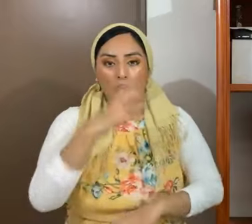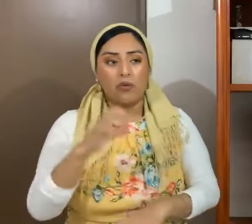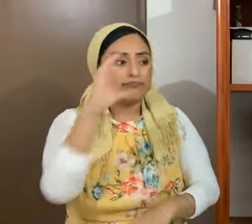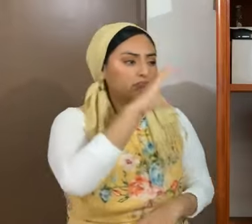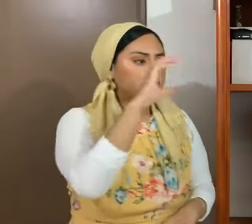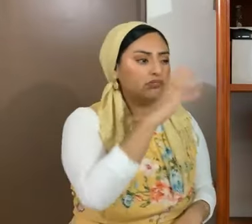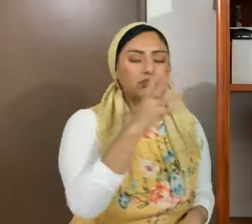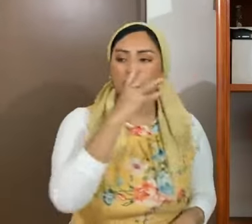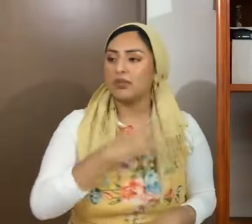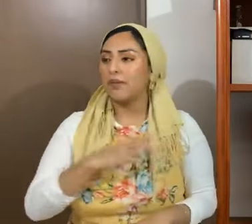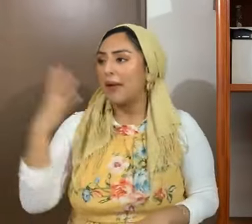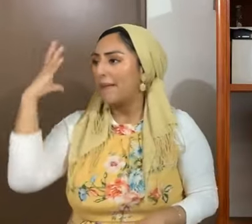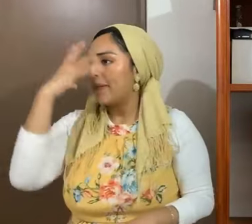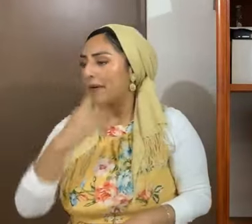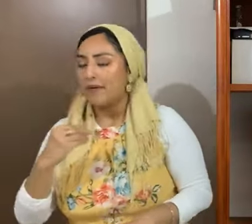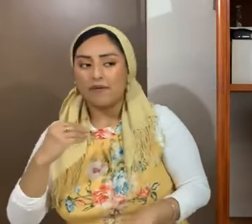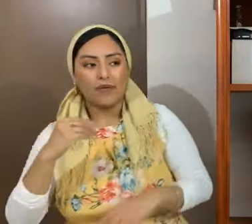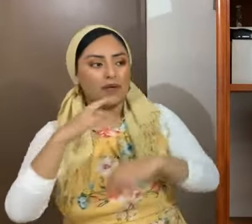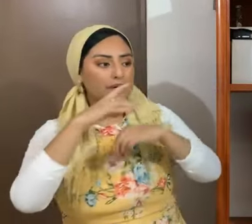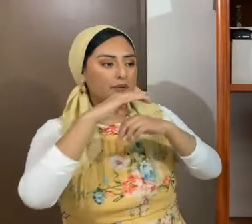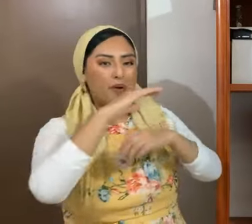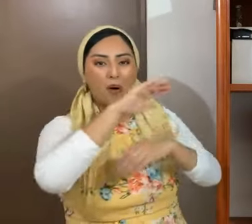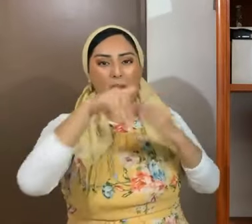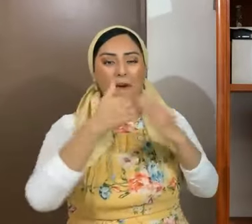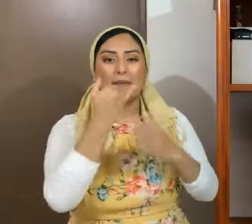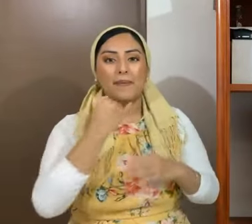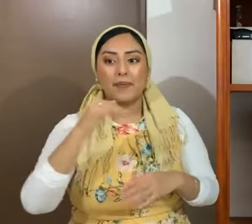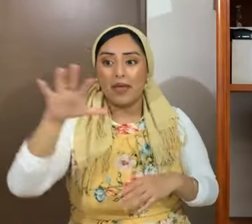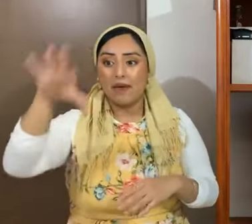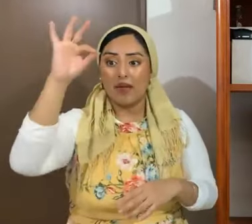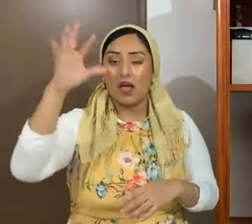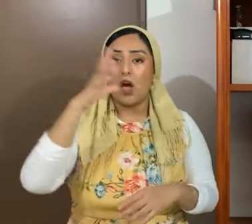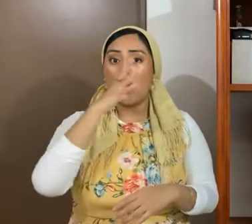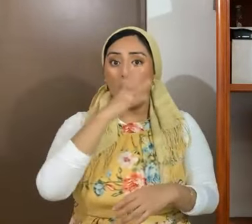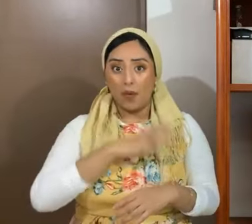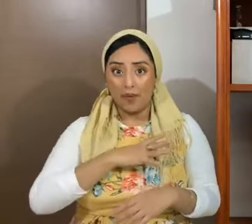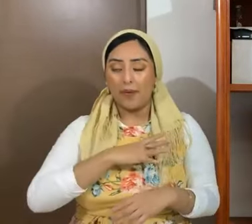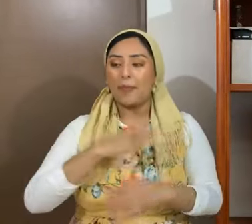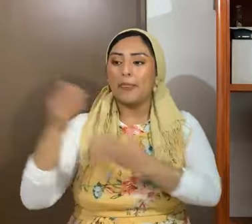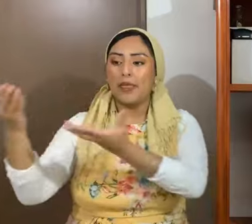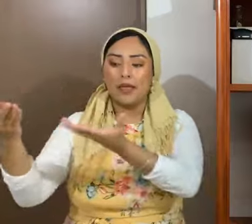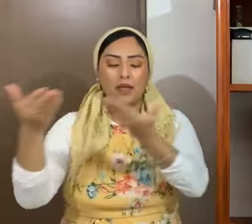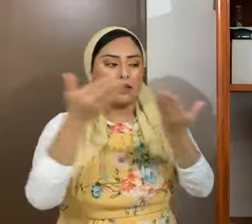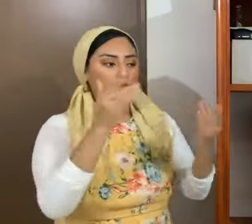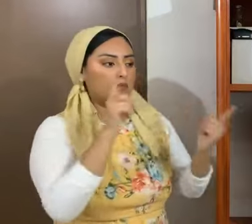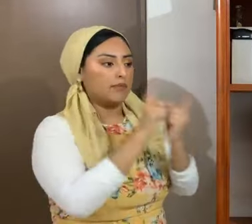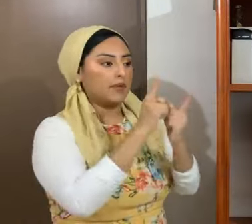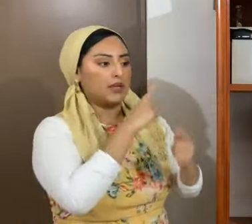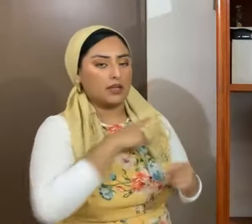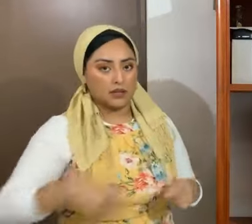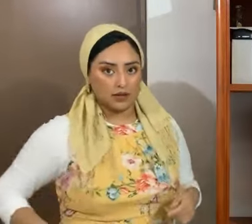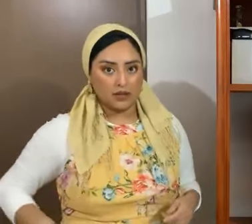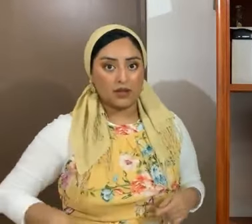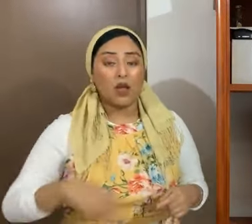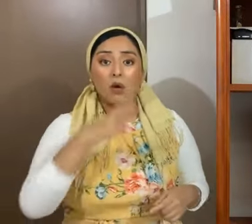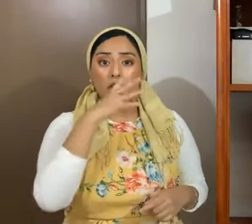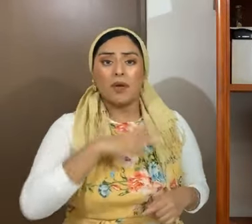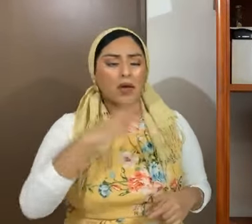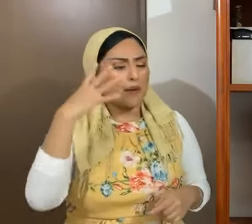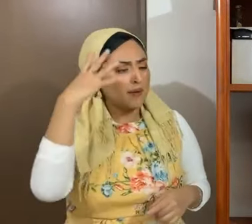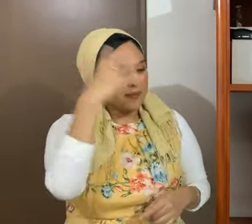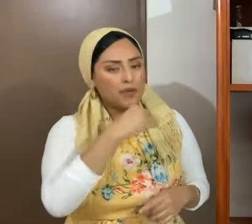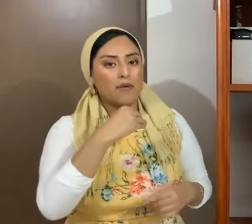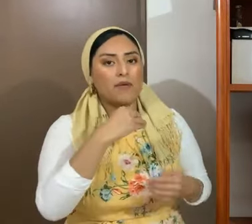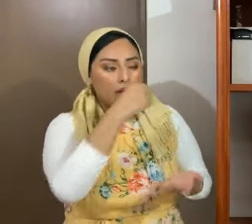buscaron una joven hermosa por toda la tierra de Israel, y hallaron a Abisag sunamita y la trajeron al rey. Y la joven era hermosa, y